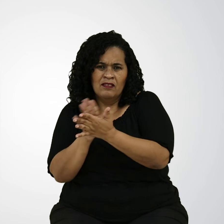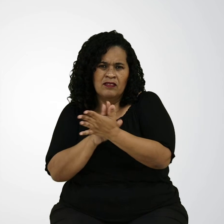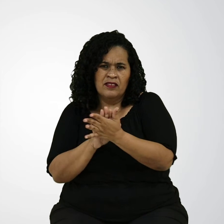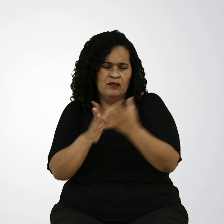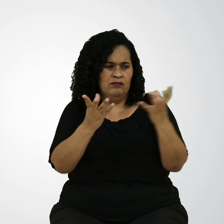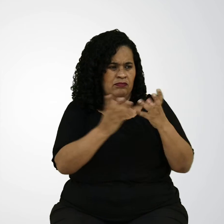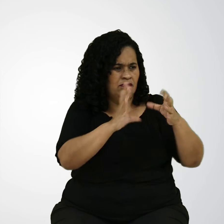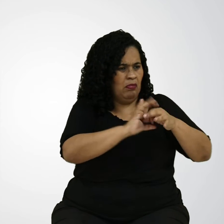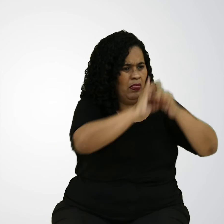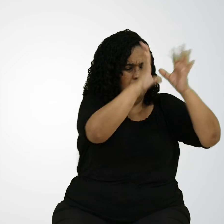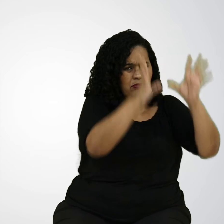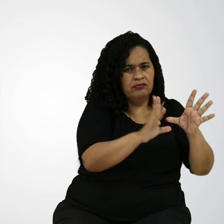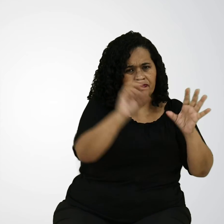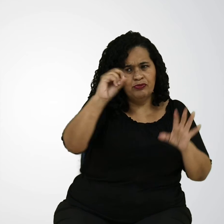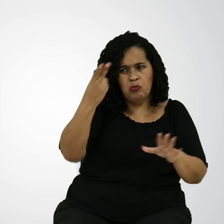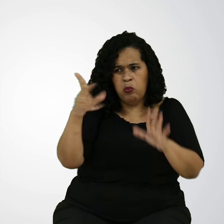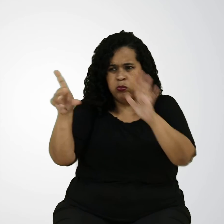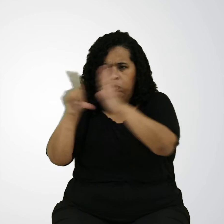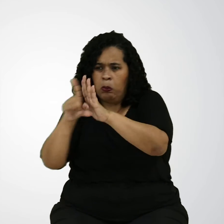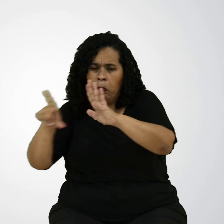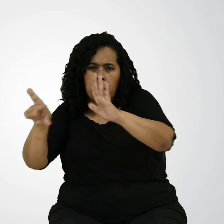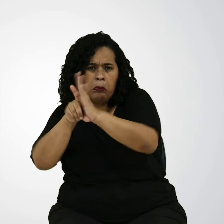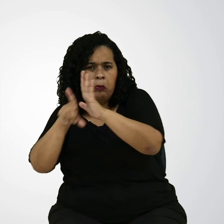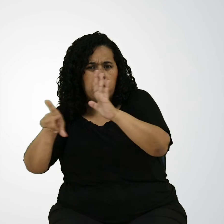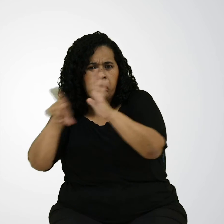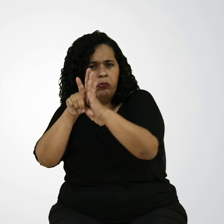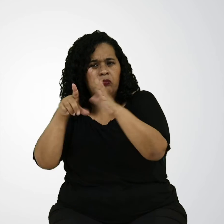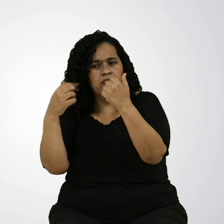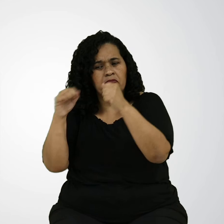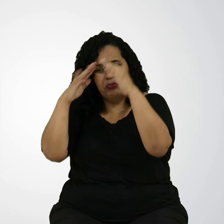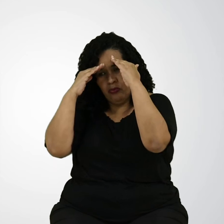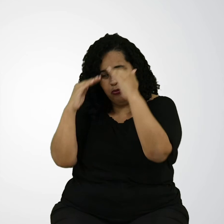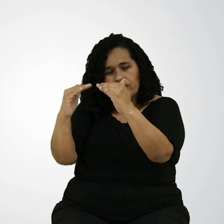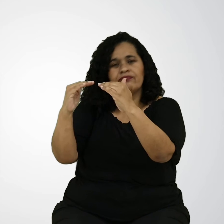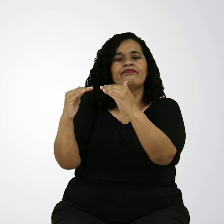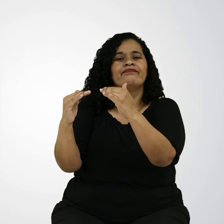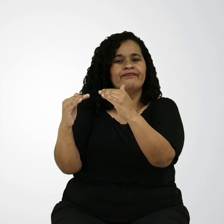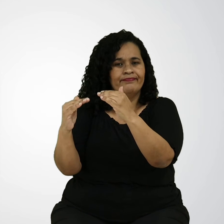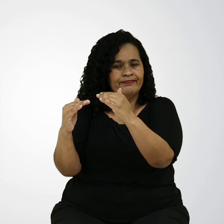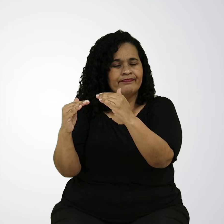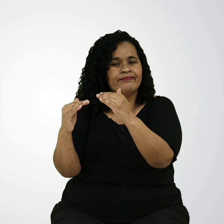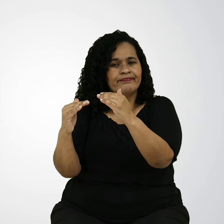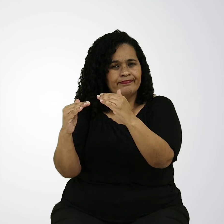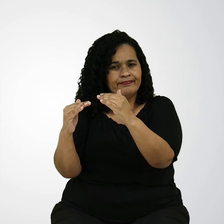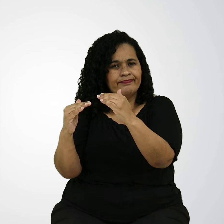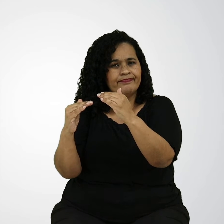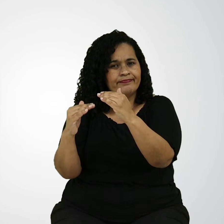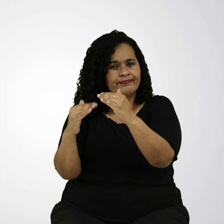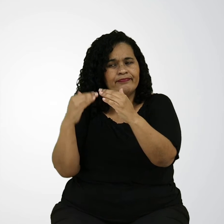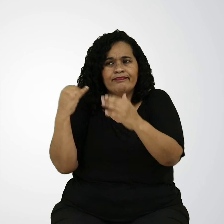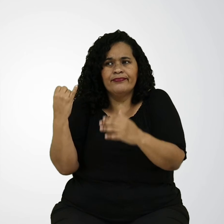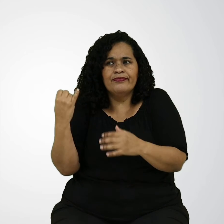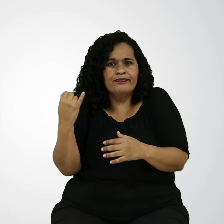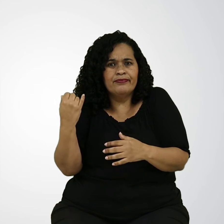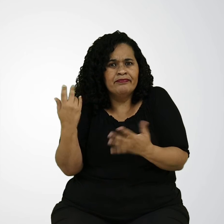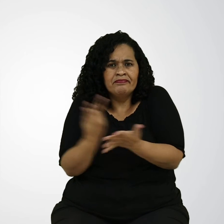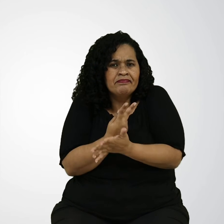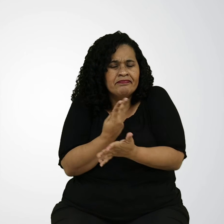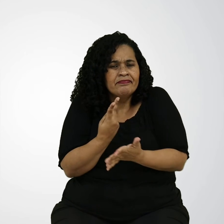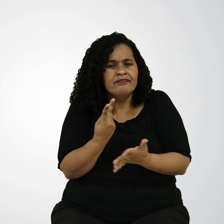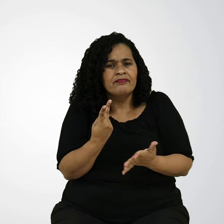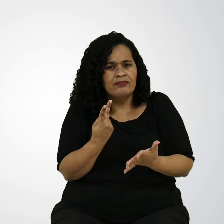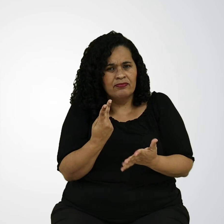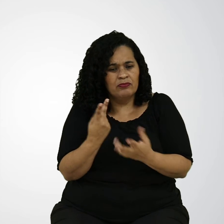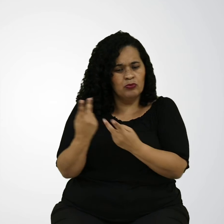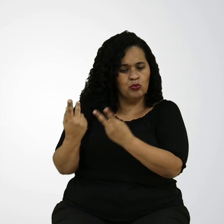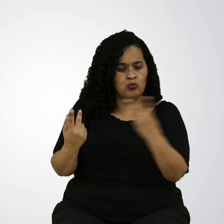quem quer ser legalista, né? E ele dá suporte para todos os lados. Então, não era tão difícil ver os lados aderindo